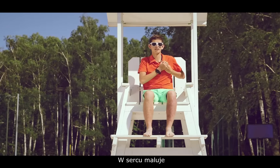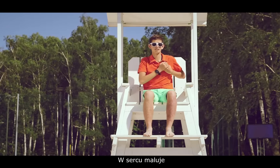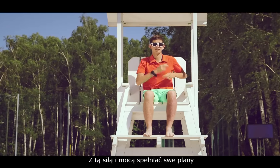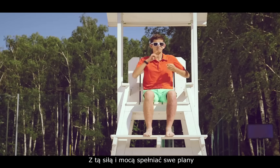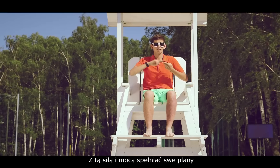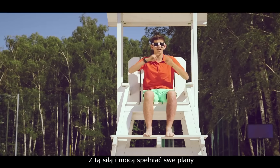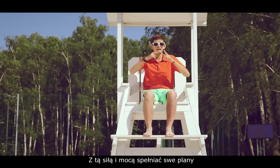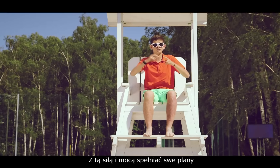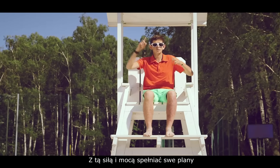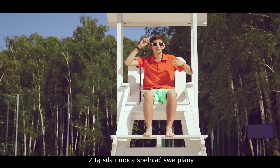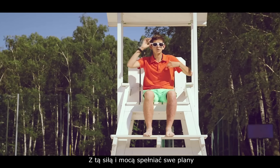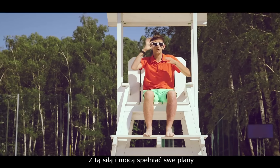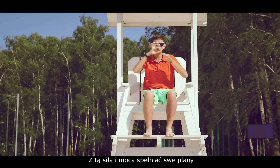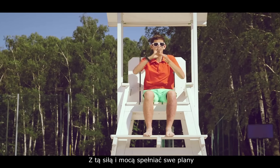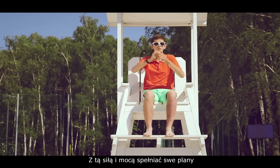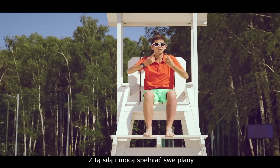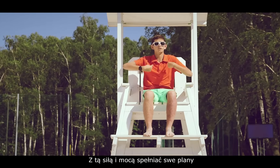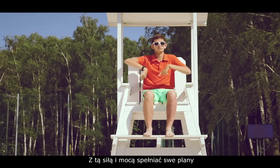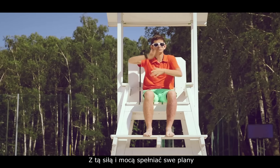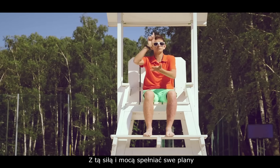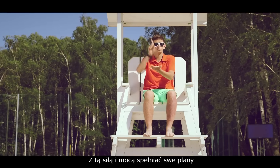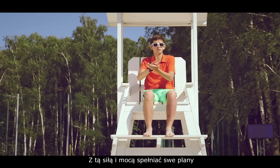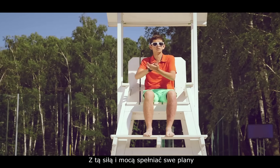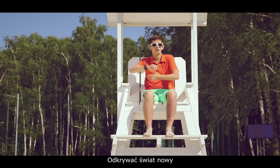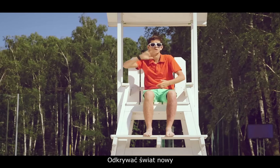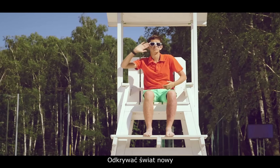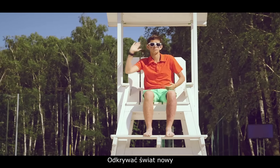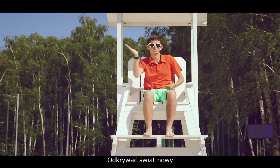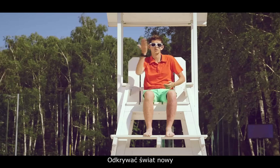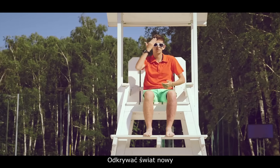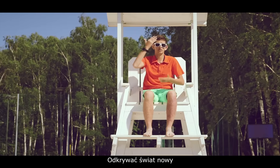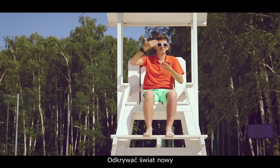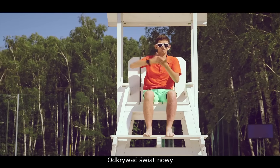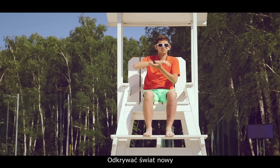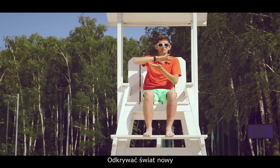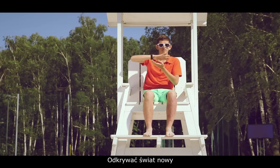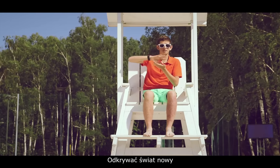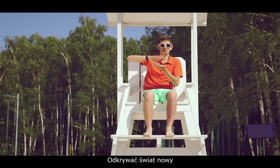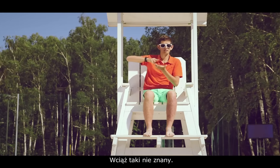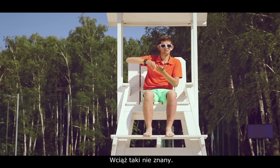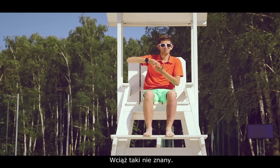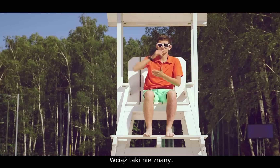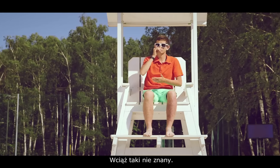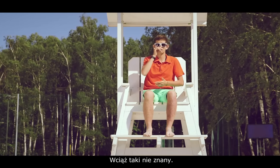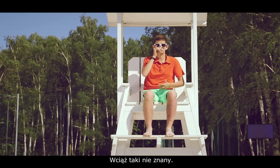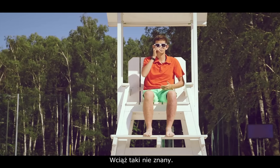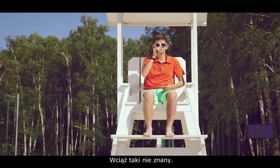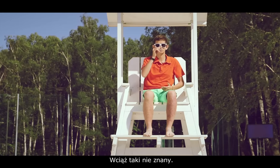Są siłą i mocą, by spełniać swoje plany Odkrywać świat nowy Wciąż tak mi